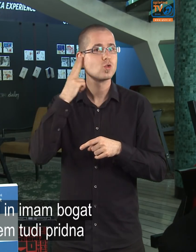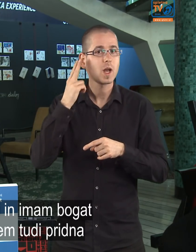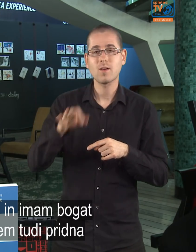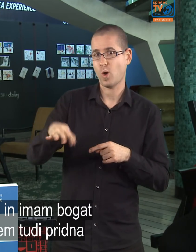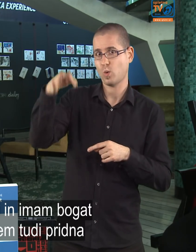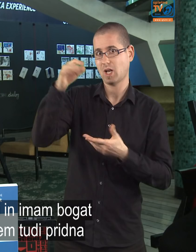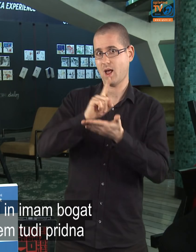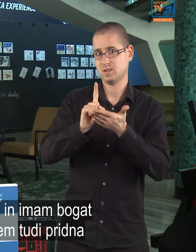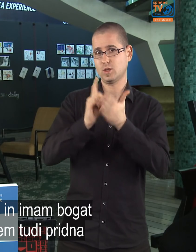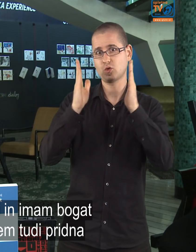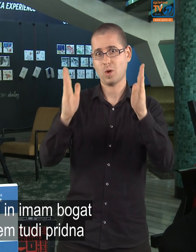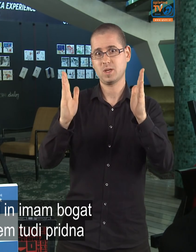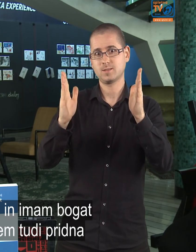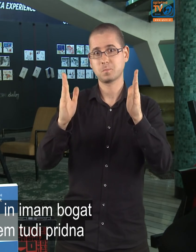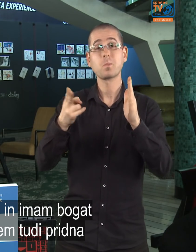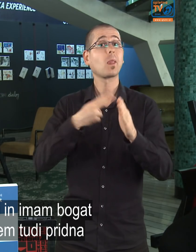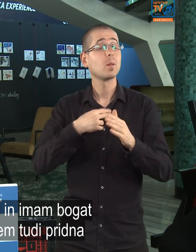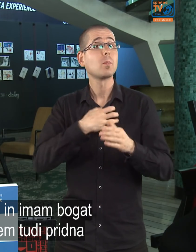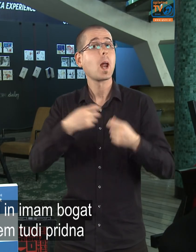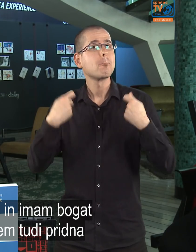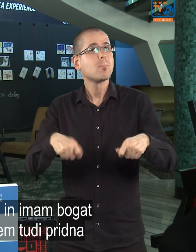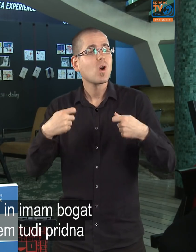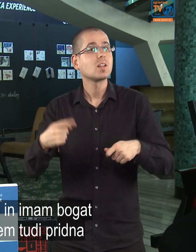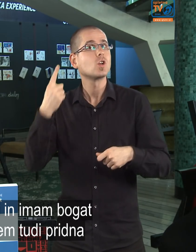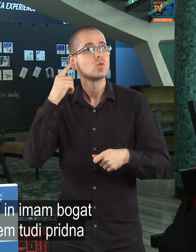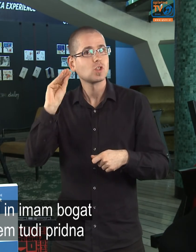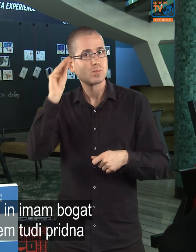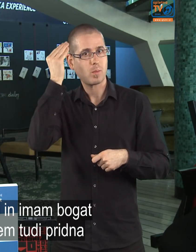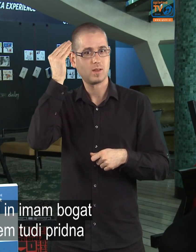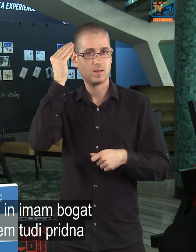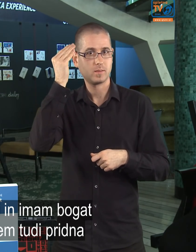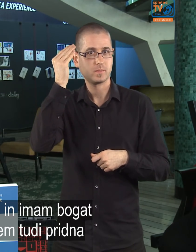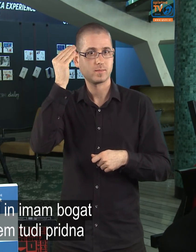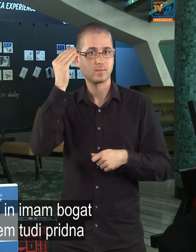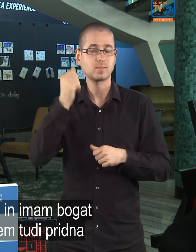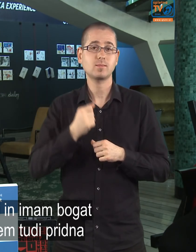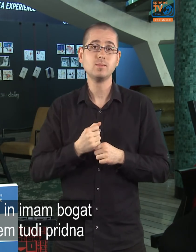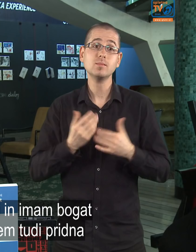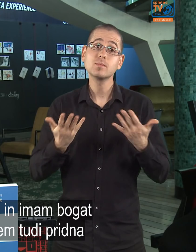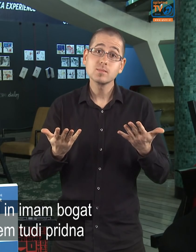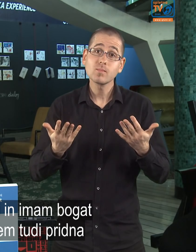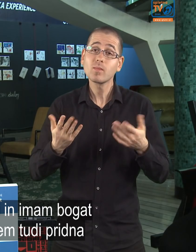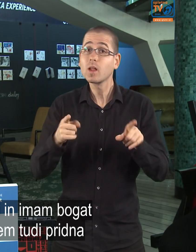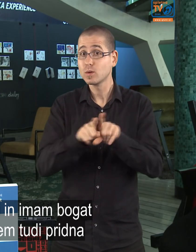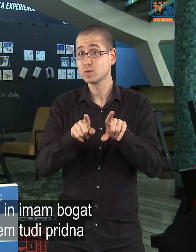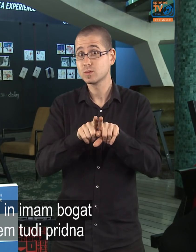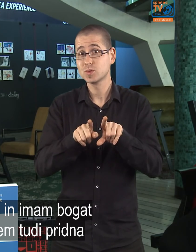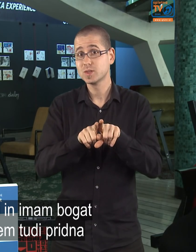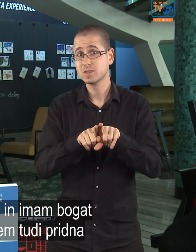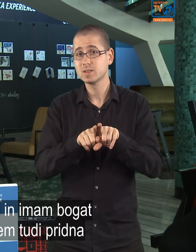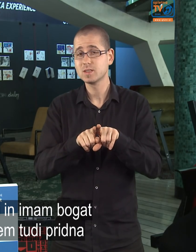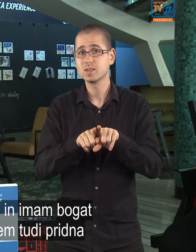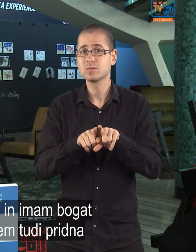v odrasli dobi in imam bogat slušni spomin. Pa